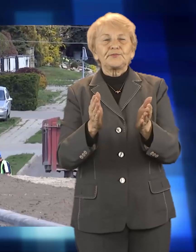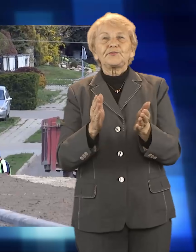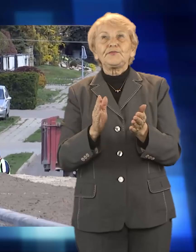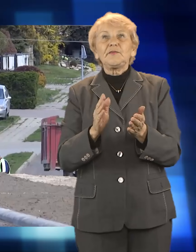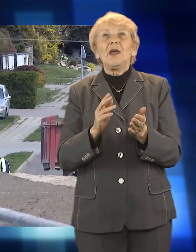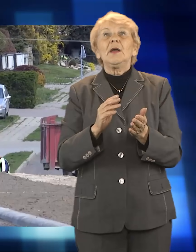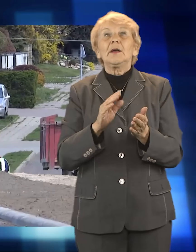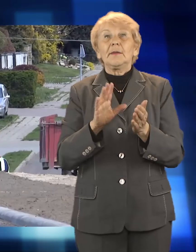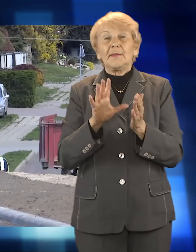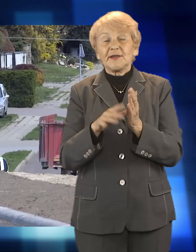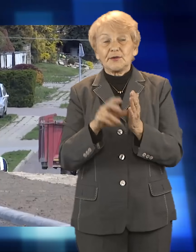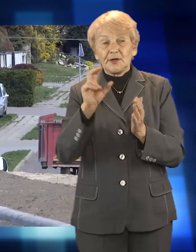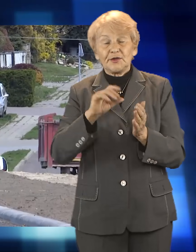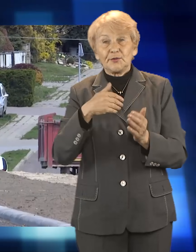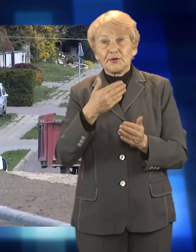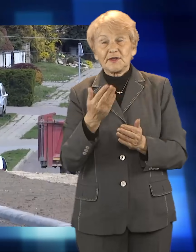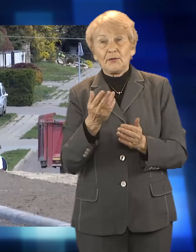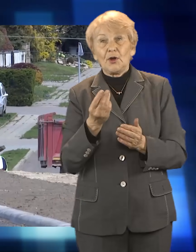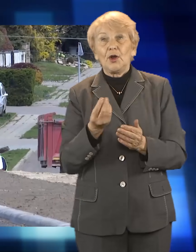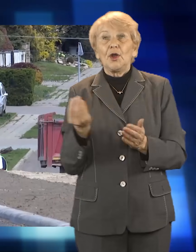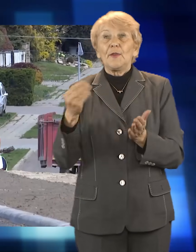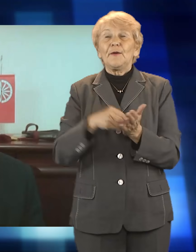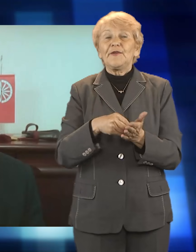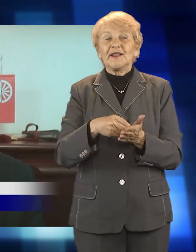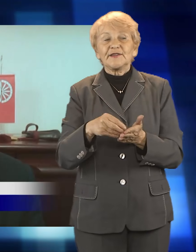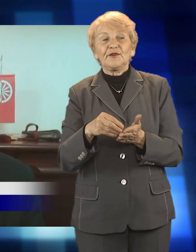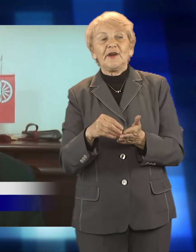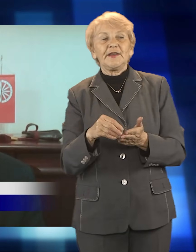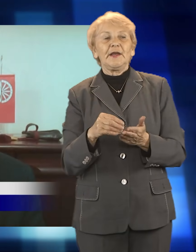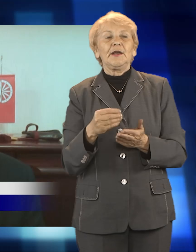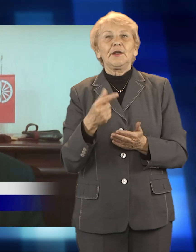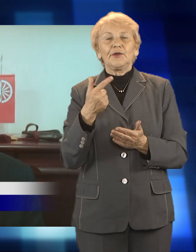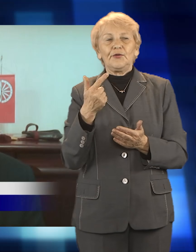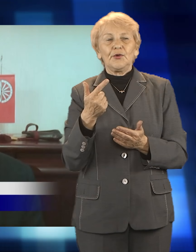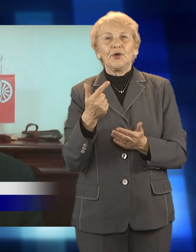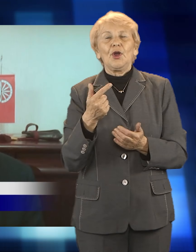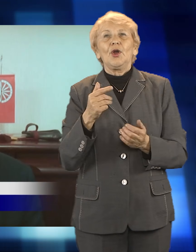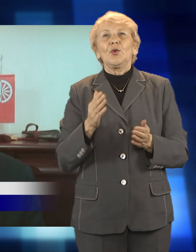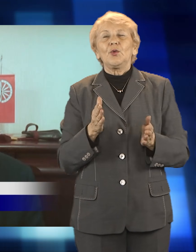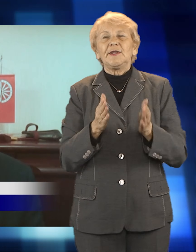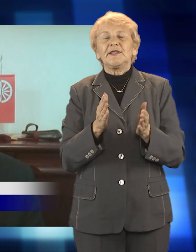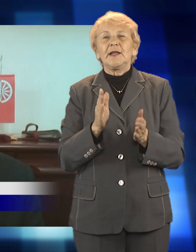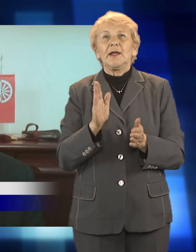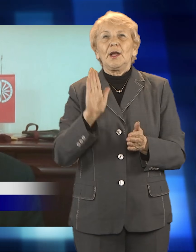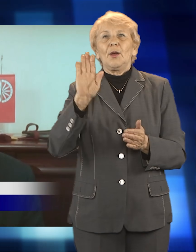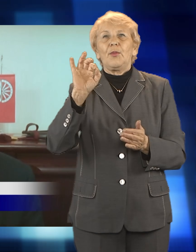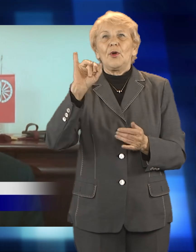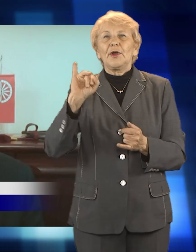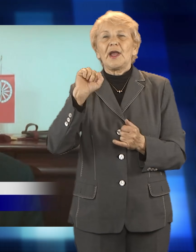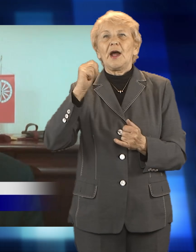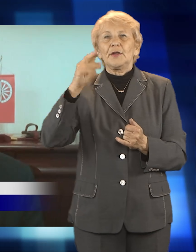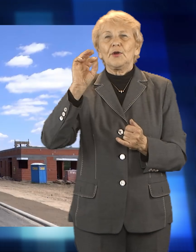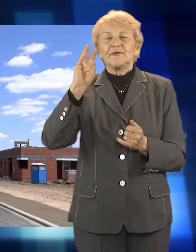raciborzu otrzymać dofinansowanie do dwóch inwestycji drogowych to jest przebudowy ulicy bo na youtube o janachowskiej i